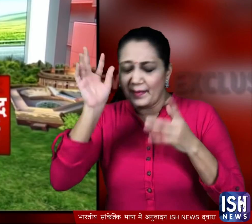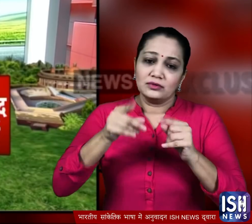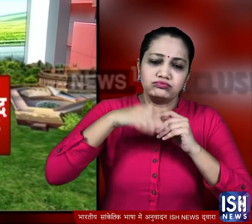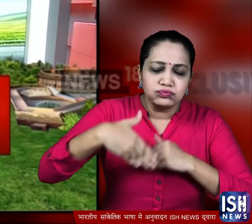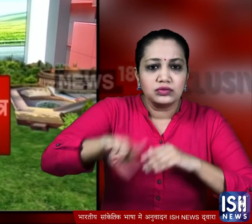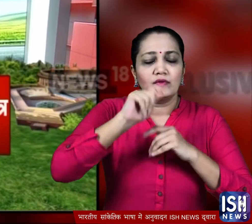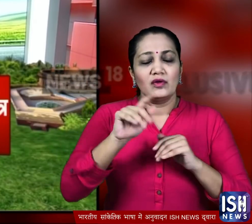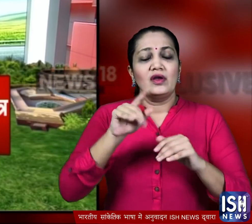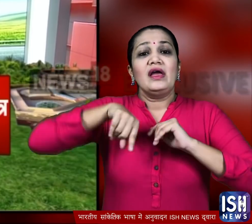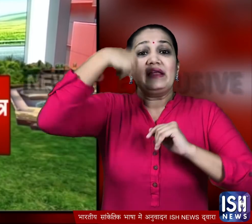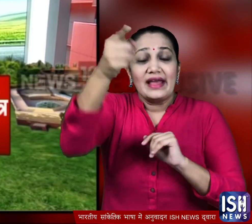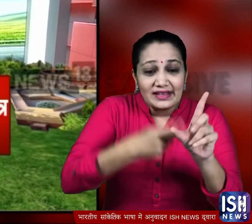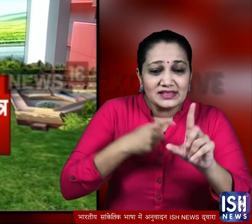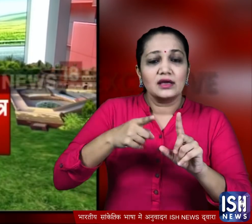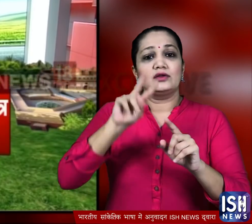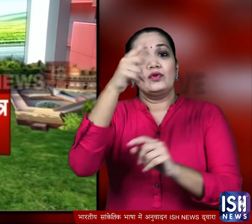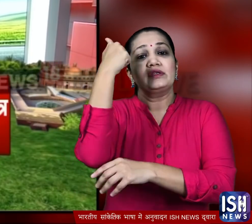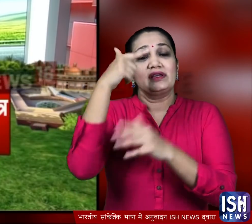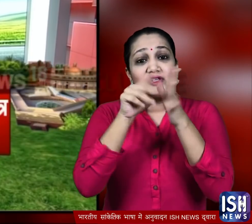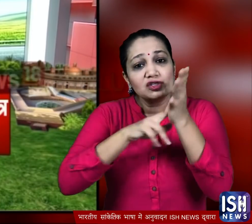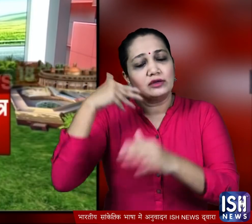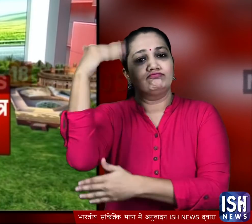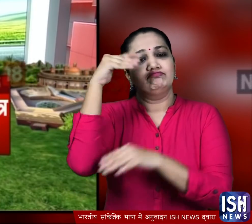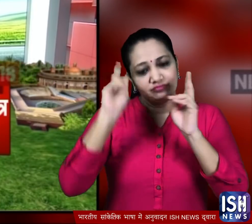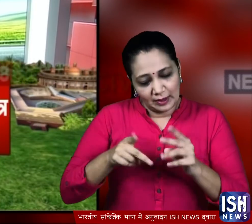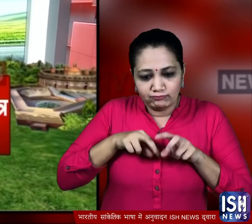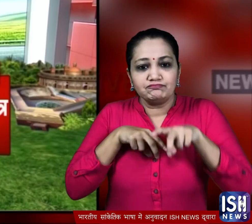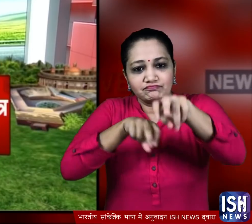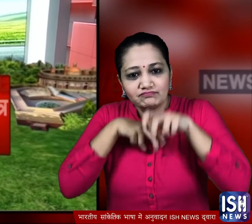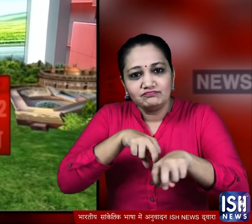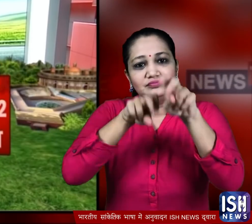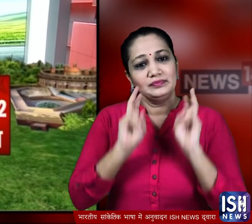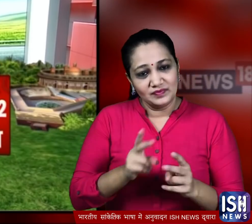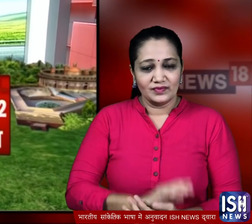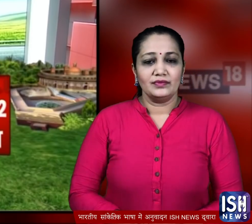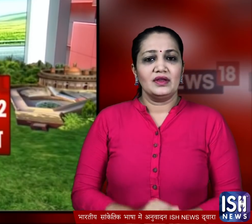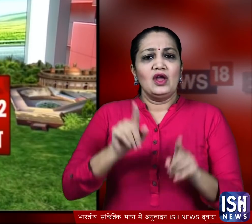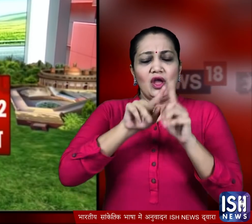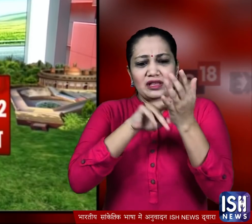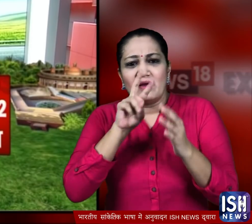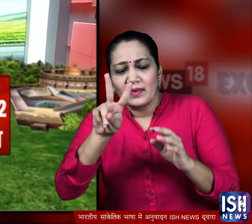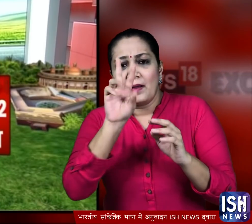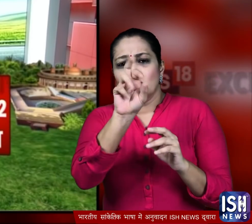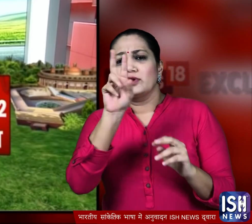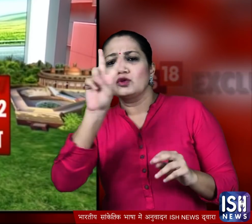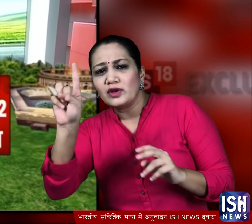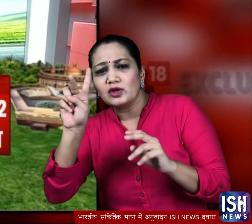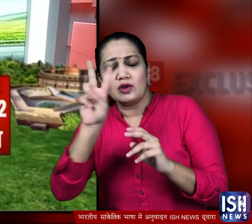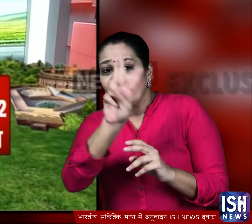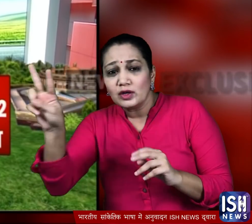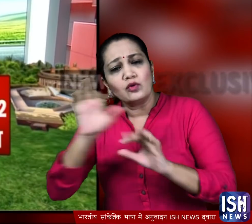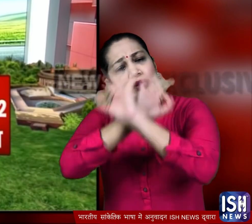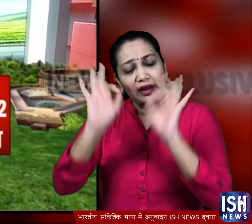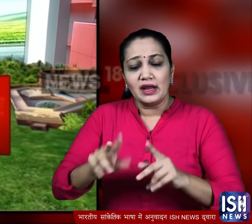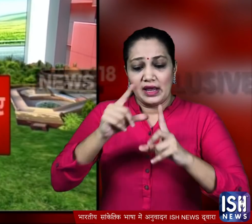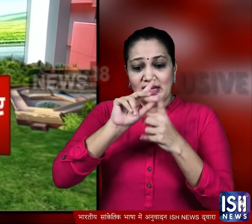किया जाएगा, ताकि अगले साल गणतंत्र दिवस की परेड भी यहीं हो सके। और लक्ष्य है कि नए संसद भवन का निर्माण नवंबर 2022 तक पूरा